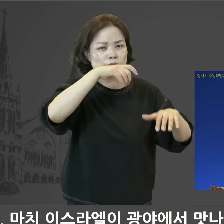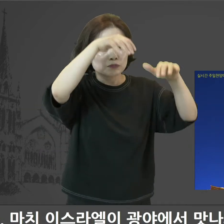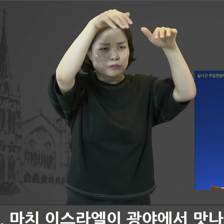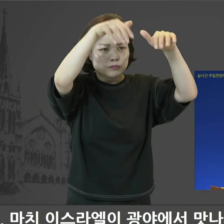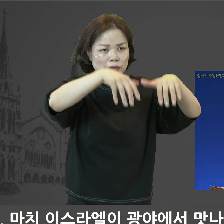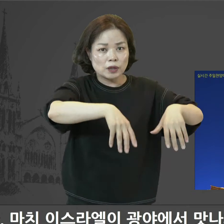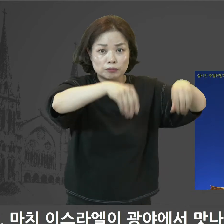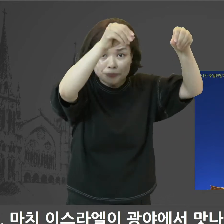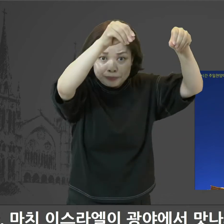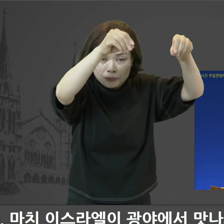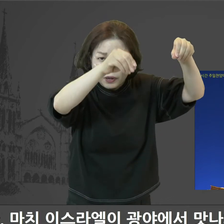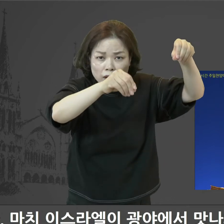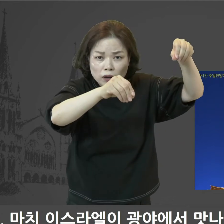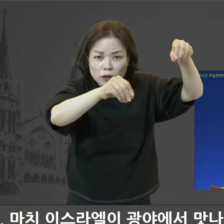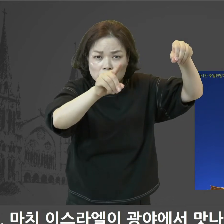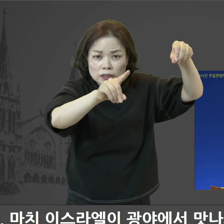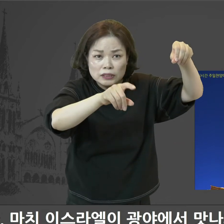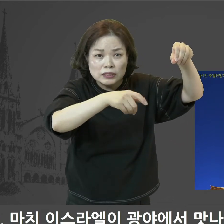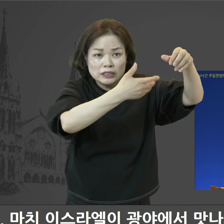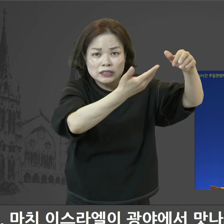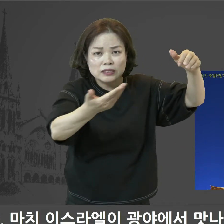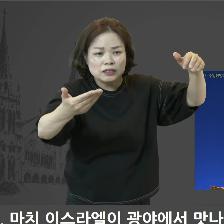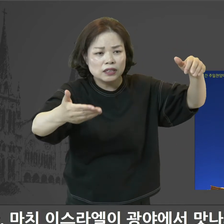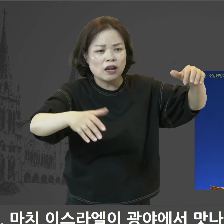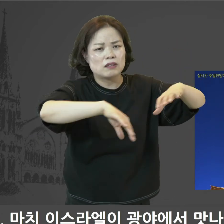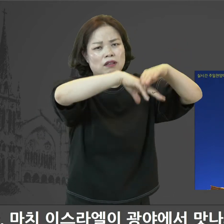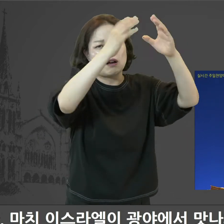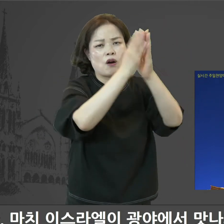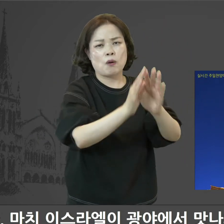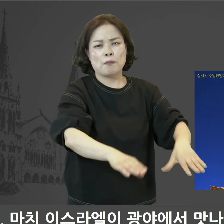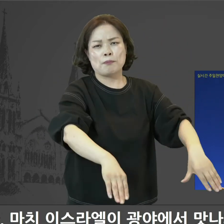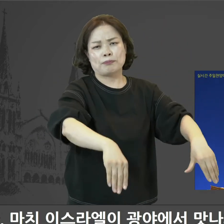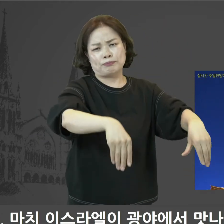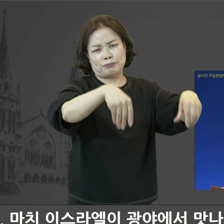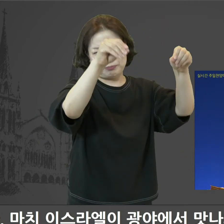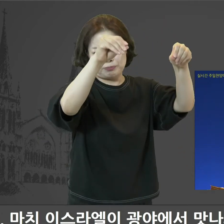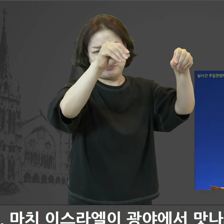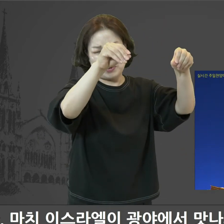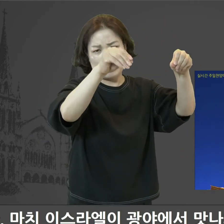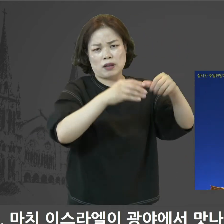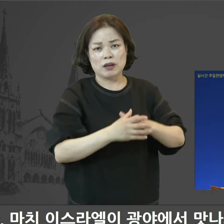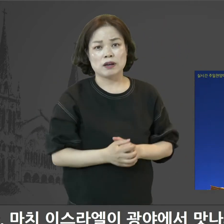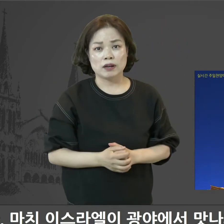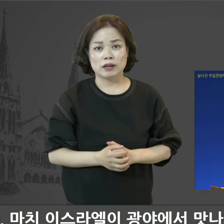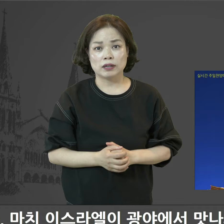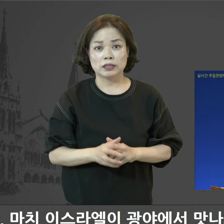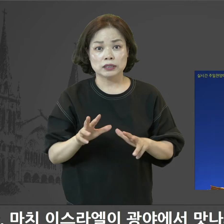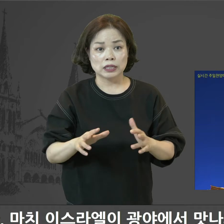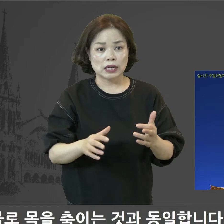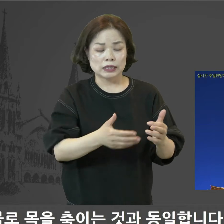내리지 아니하므로 얼마 후에 그 시내가 마르니라 라고 말하고 있습니다. 이제 그 시내가 마를